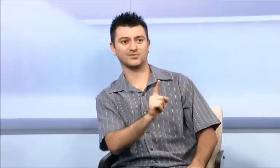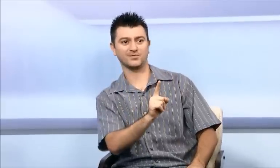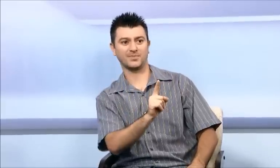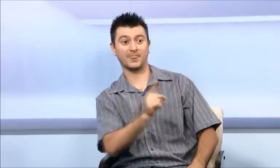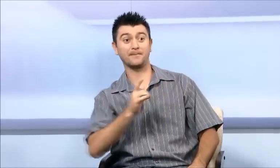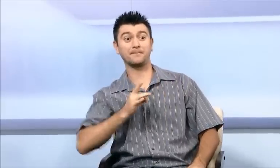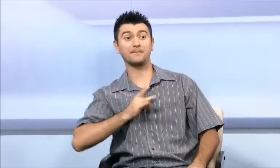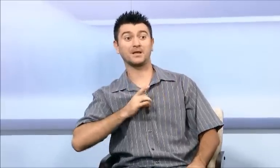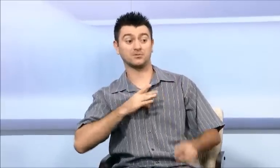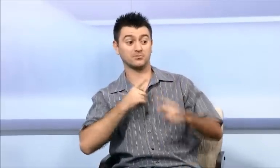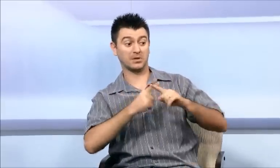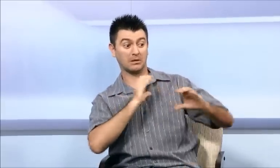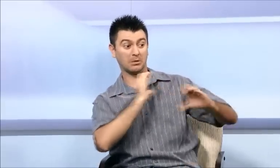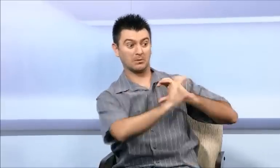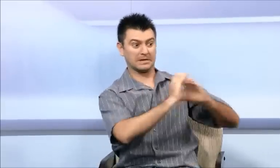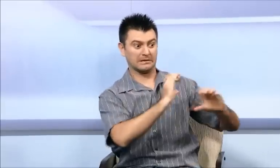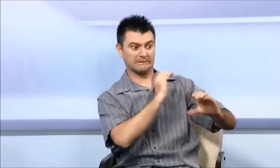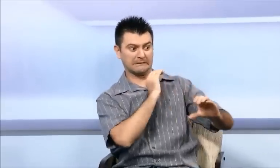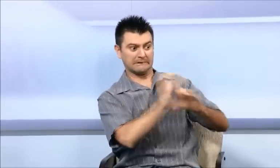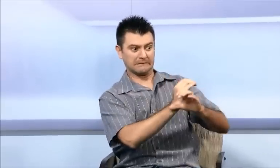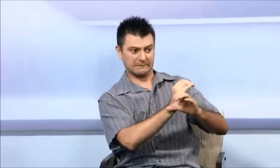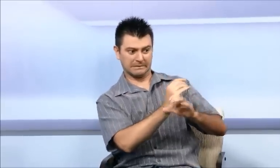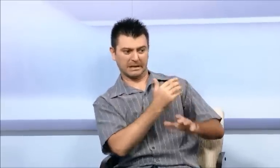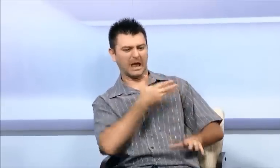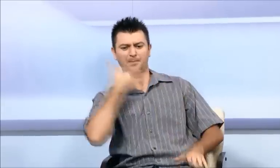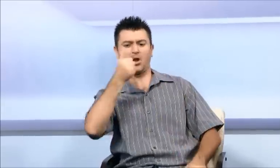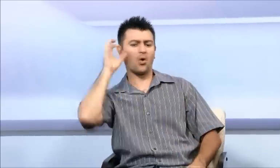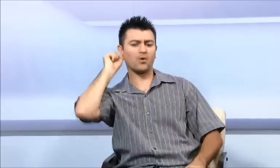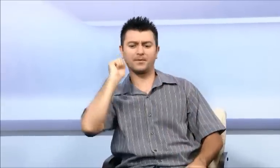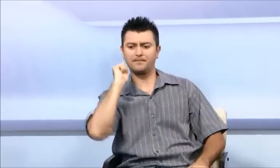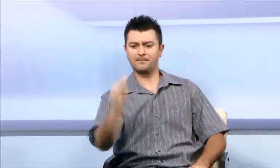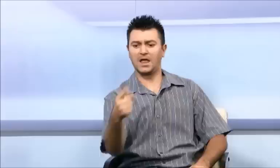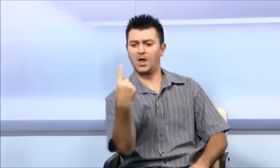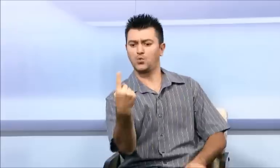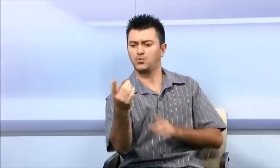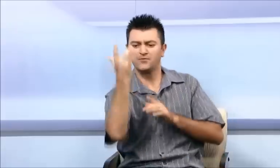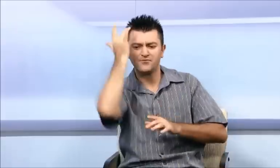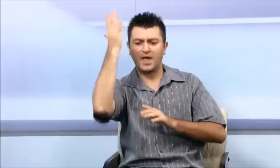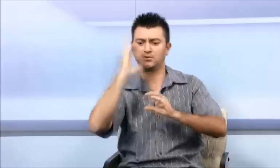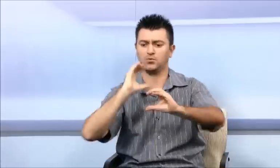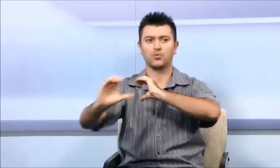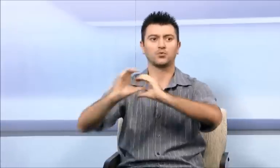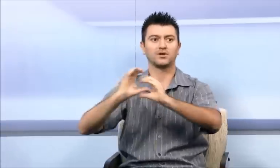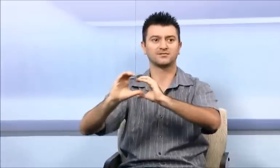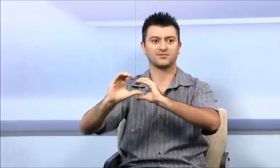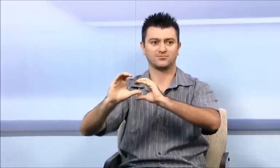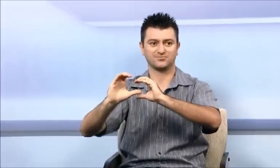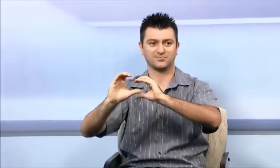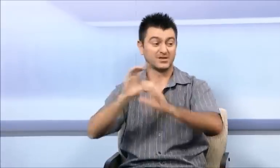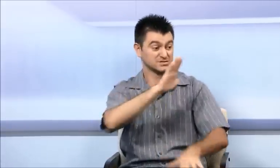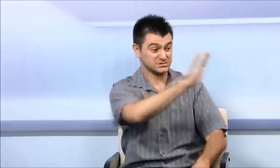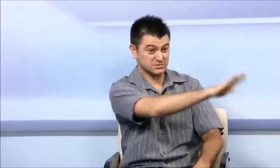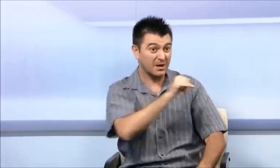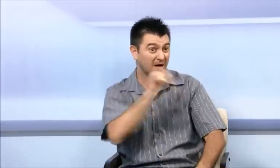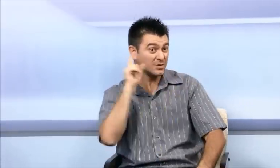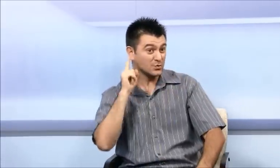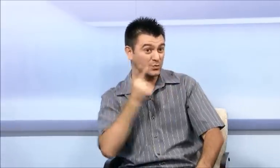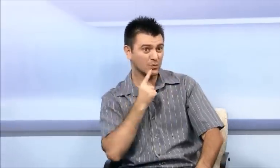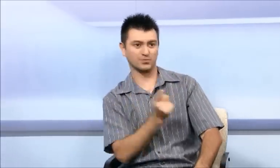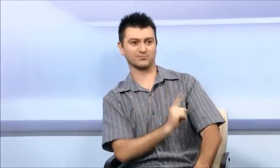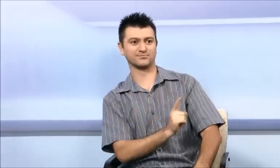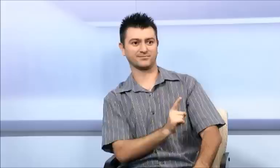português, né? Agora, as pessoas têm medo de se comunicar, têm medo de de conseguir entender, de